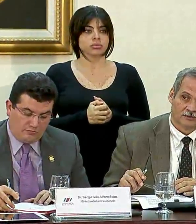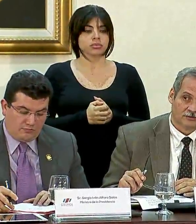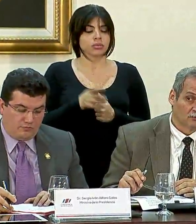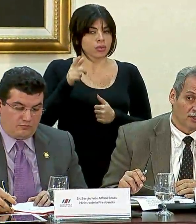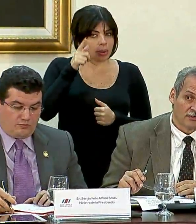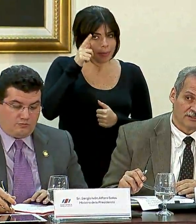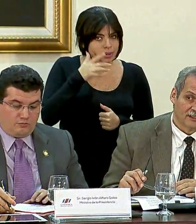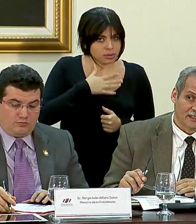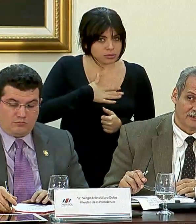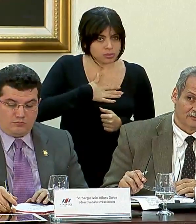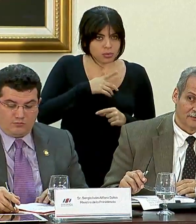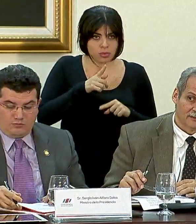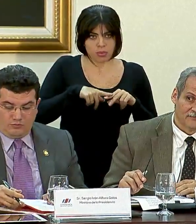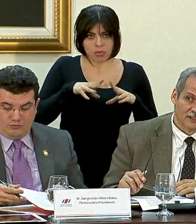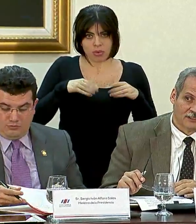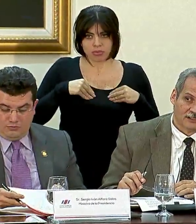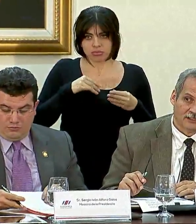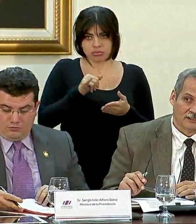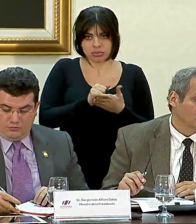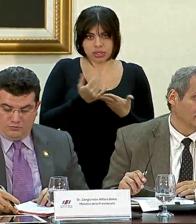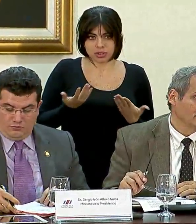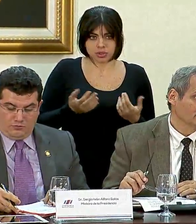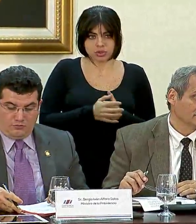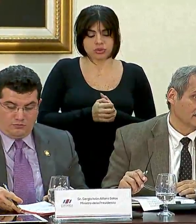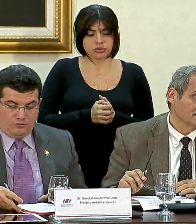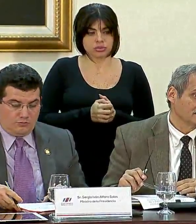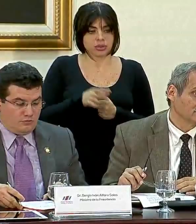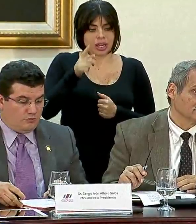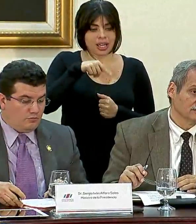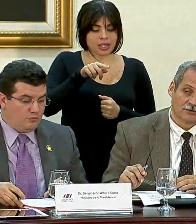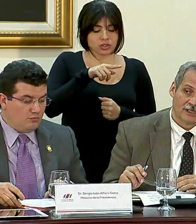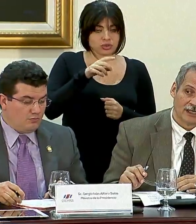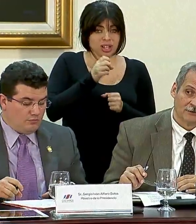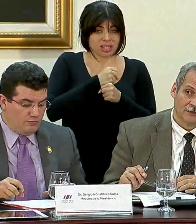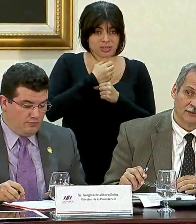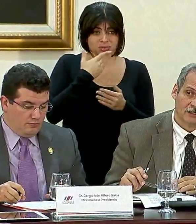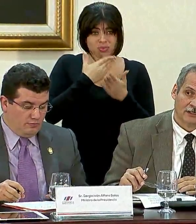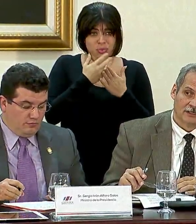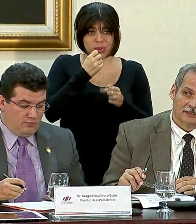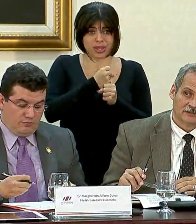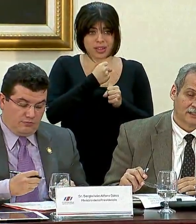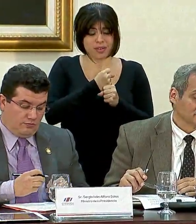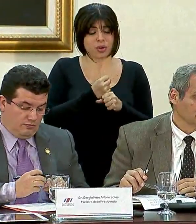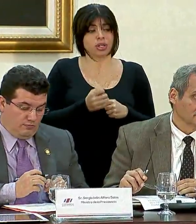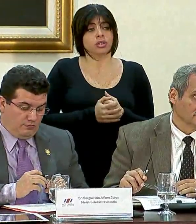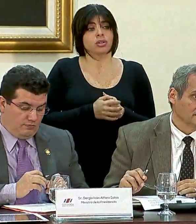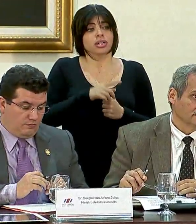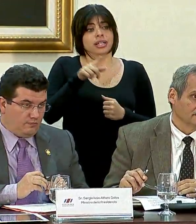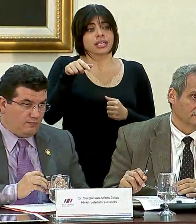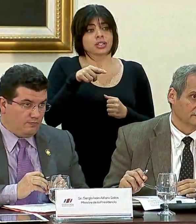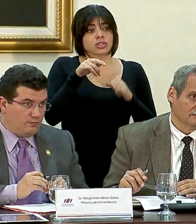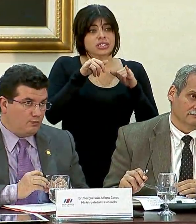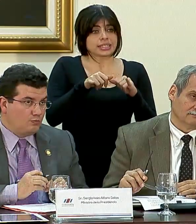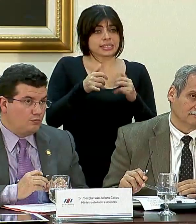obviamente yo no puedo acceder a eso, ¿verdad? Ellos están haciendo una buena labor, están,